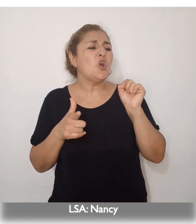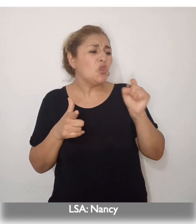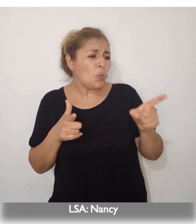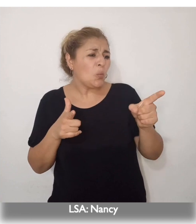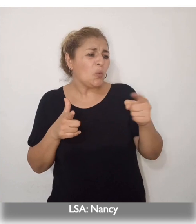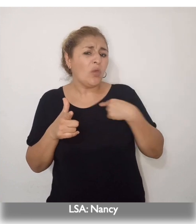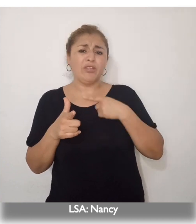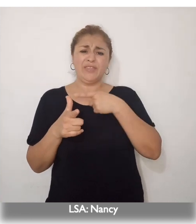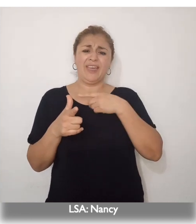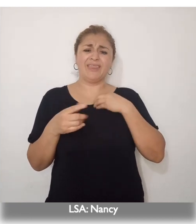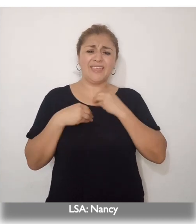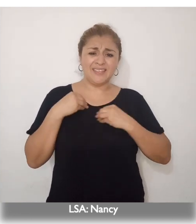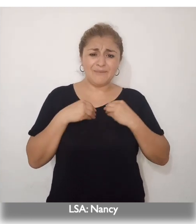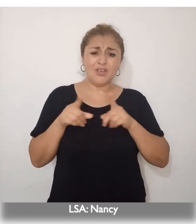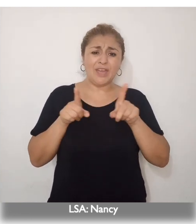hijo